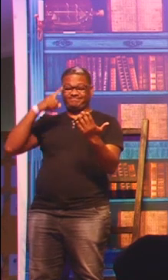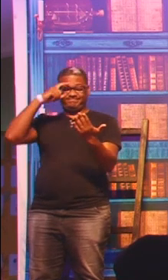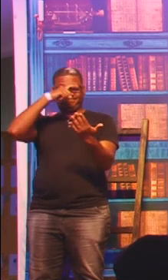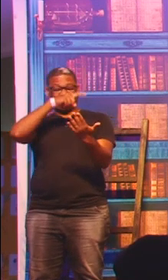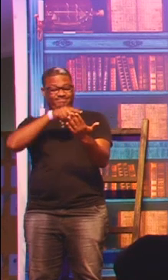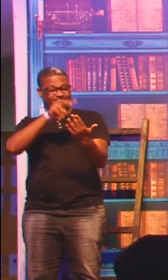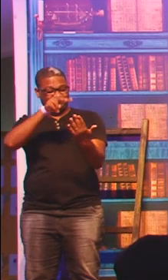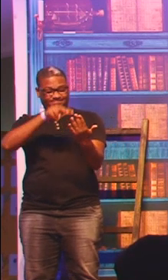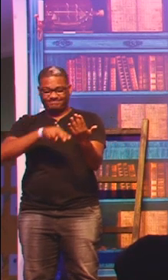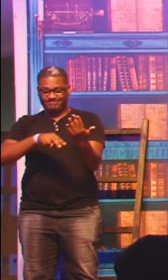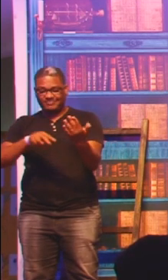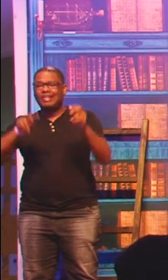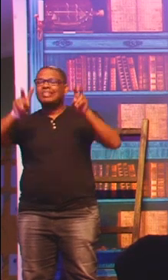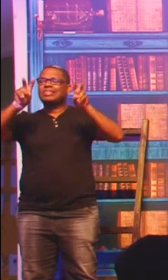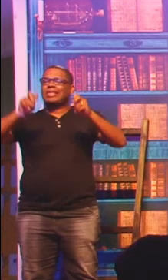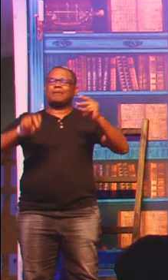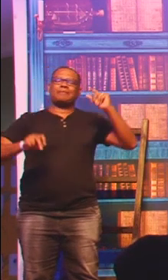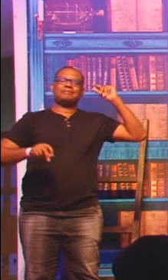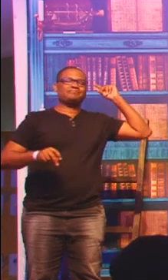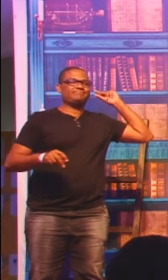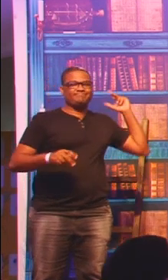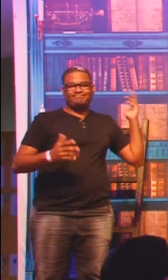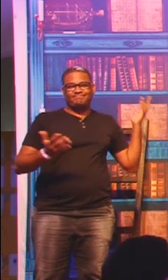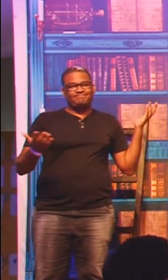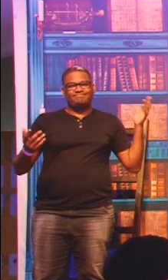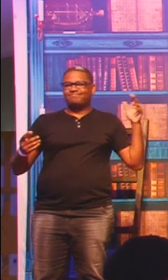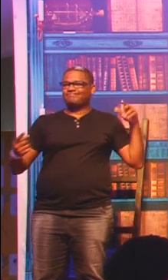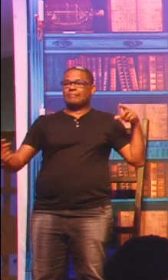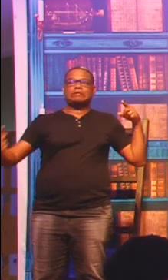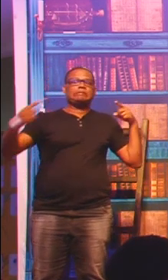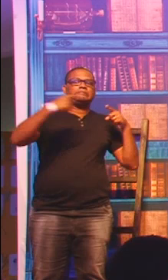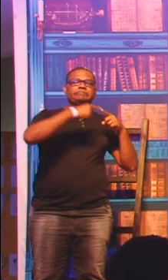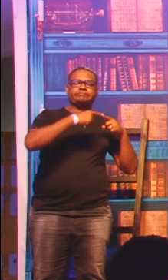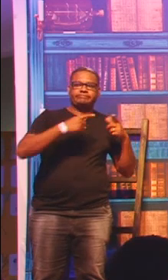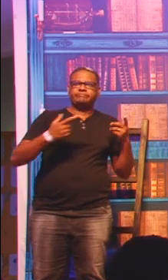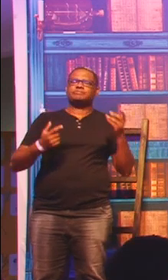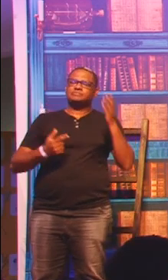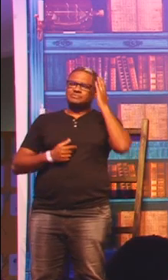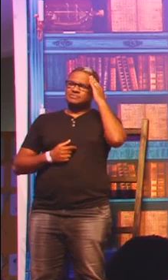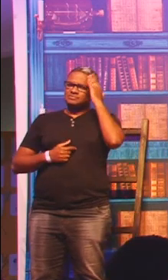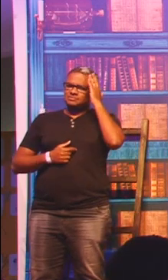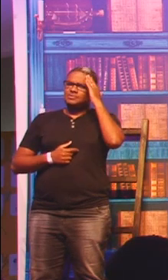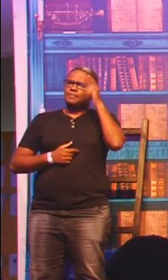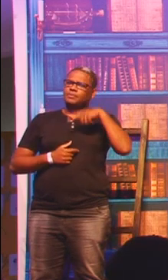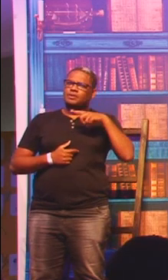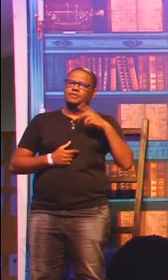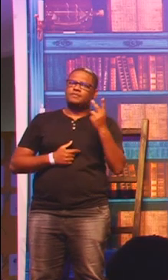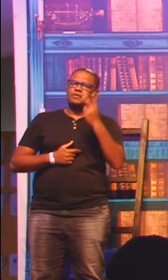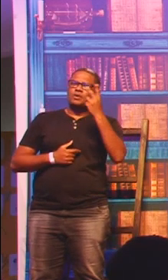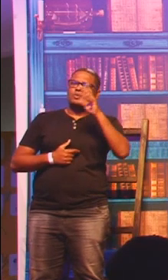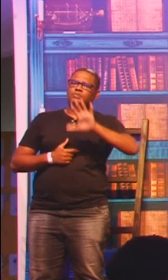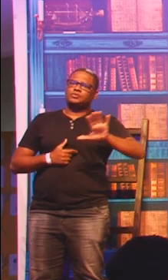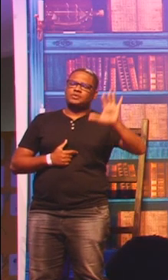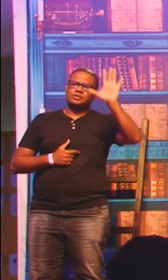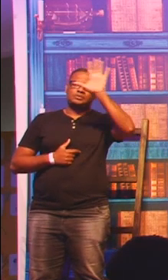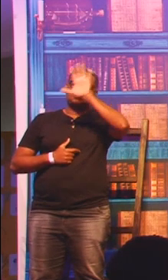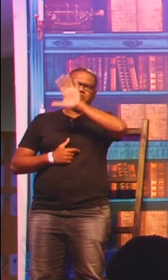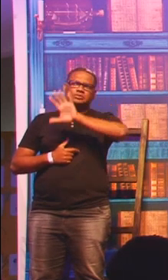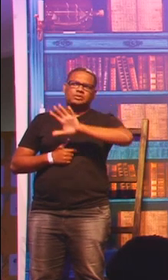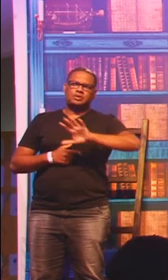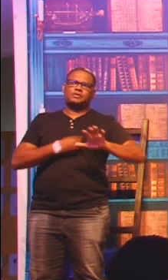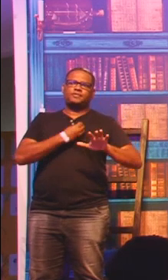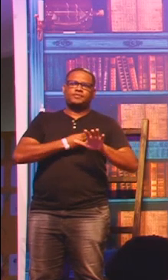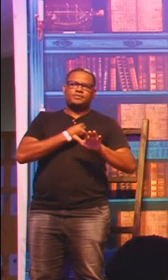São temas de outra época, embora seja permeado por tudo que é universal na existência humana, eu acho que existe